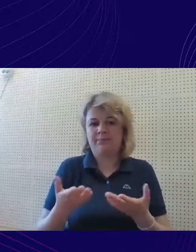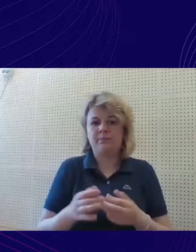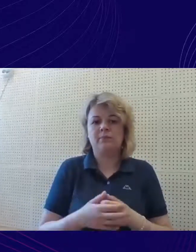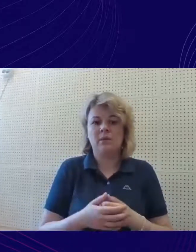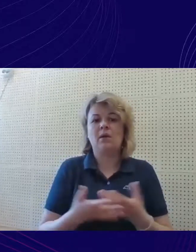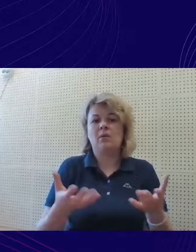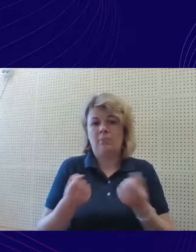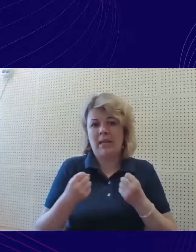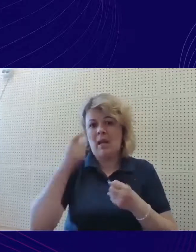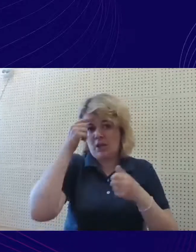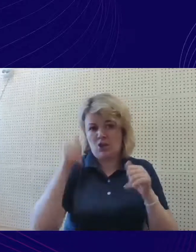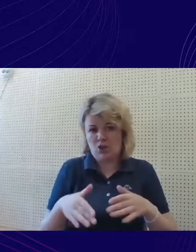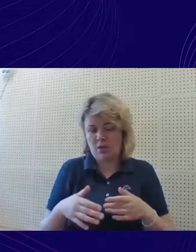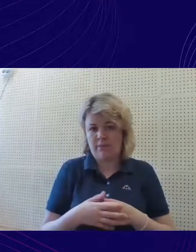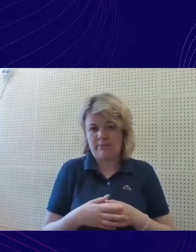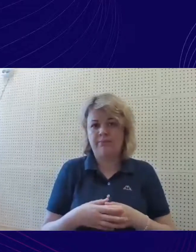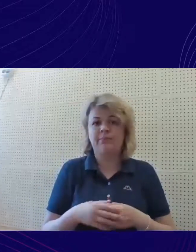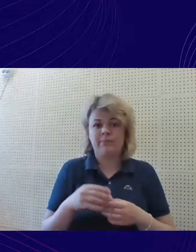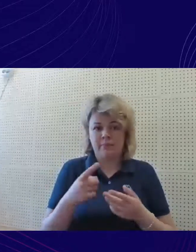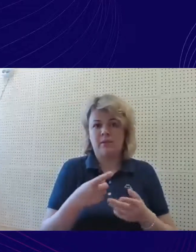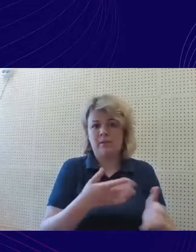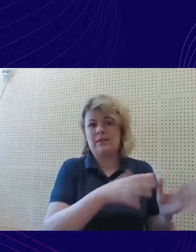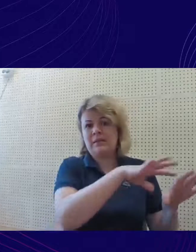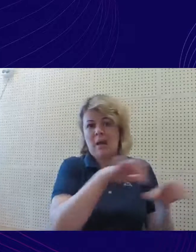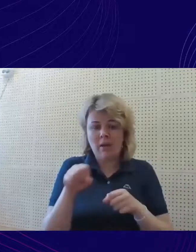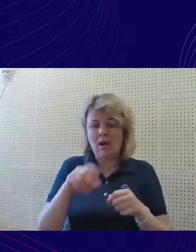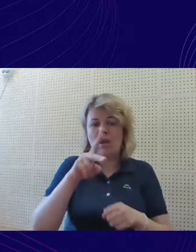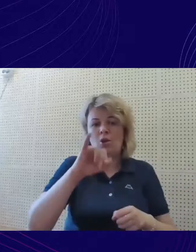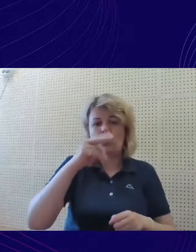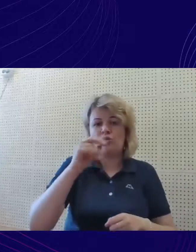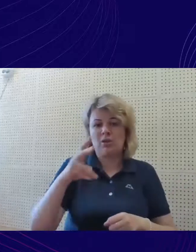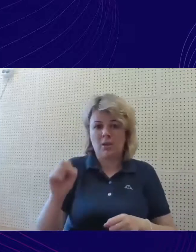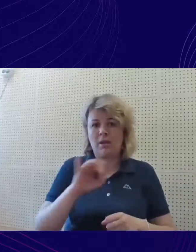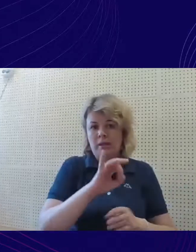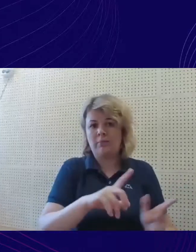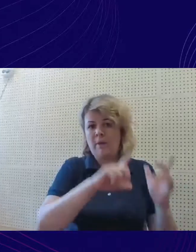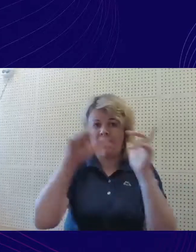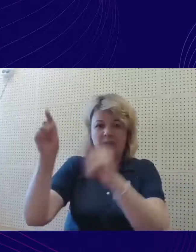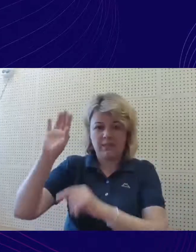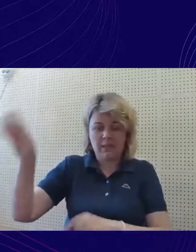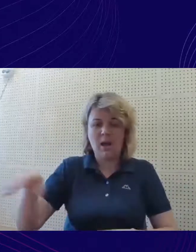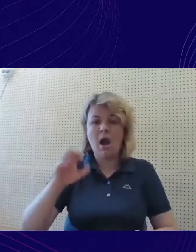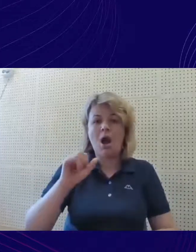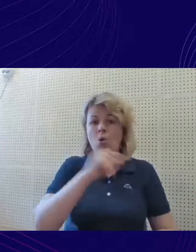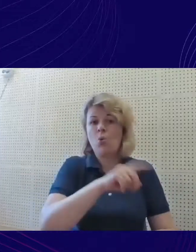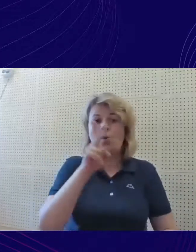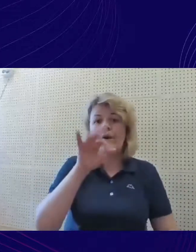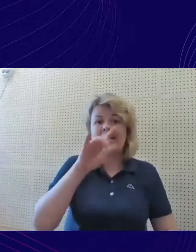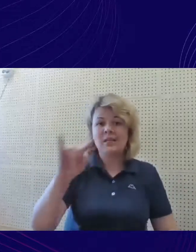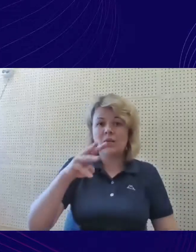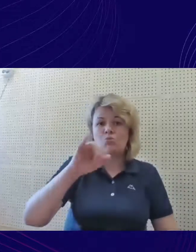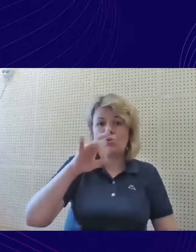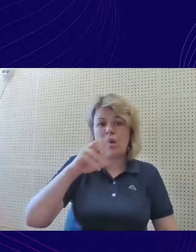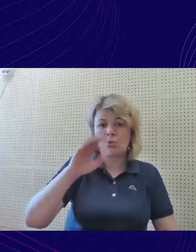принято решение. Погрузили Любшина и повезли. А у Муратовой очень мало